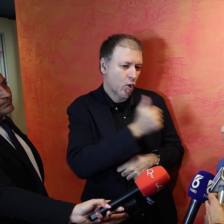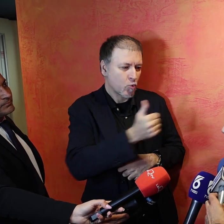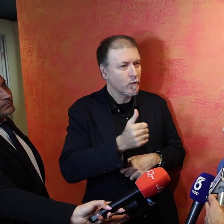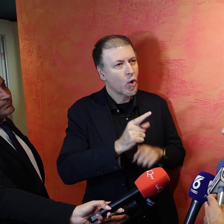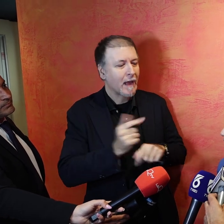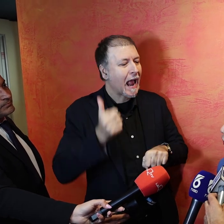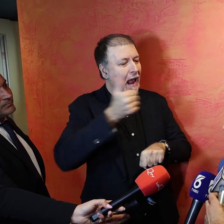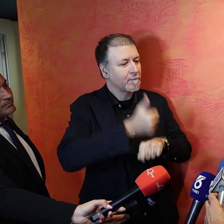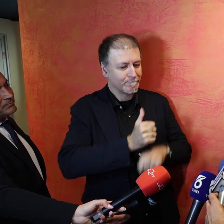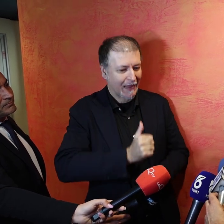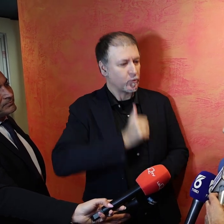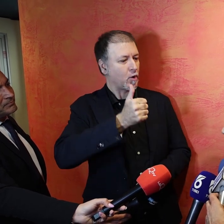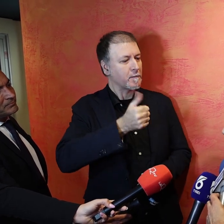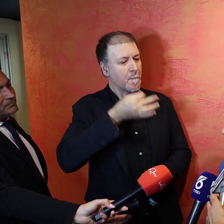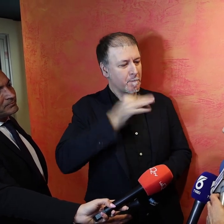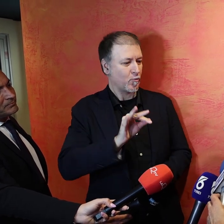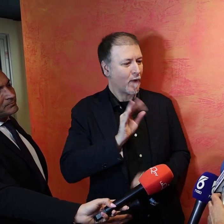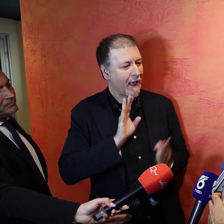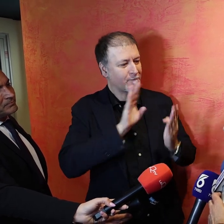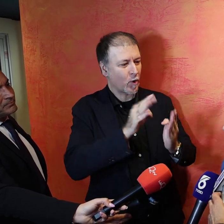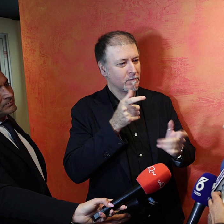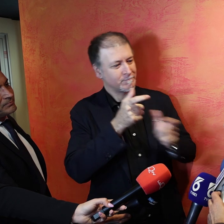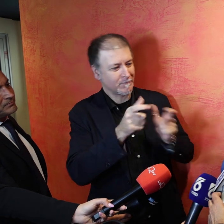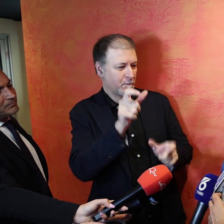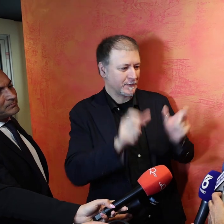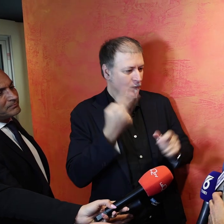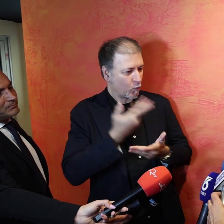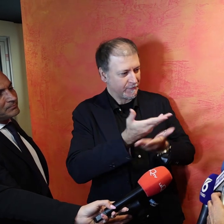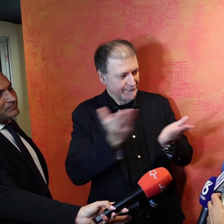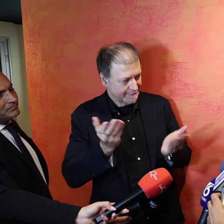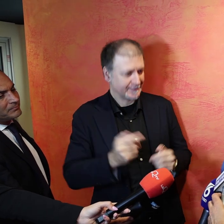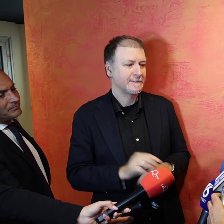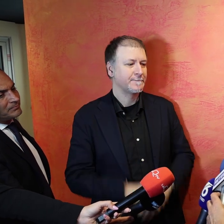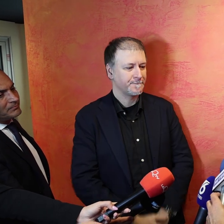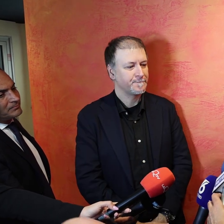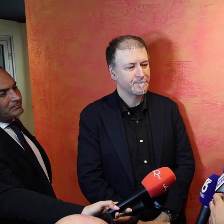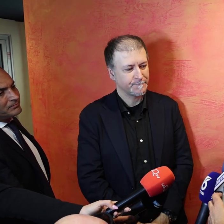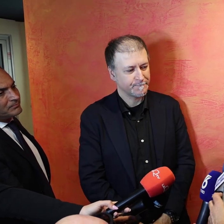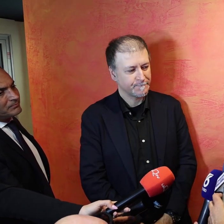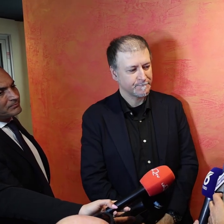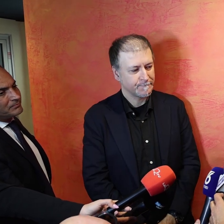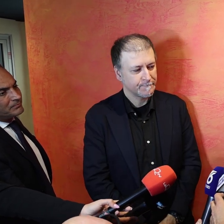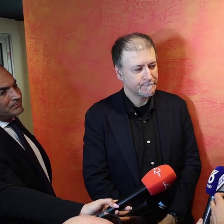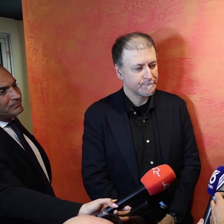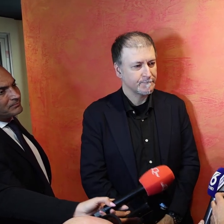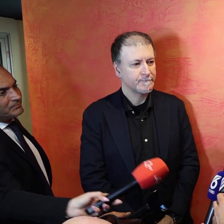forme di comunicazione come parlare lentamente. L'importante è garantire l'autonomia a queste persone e l'inclusione.